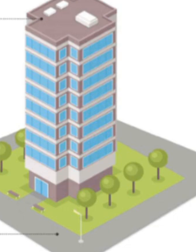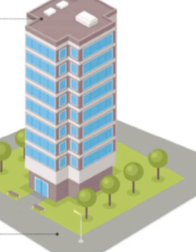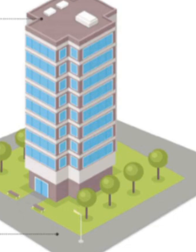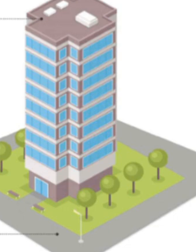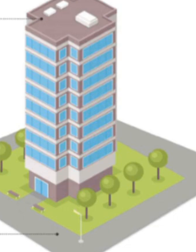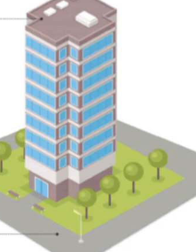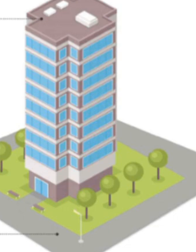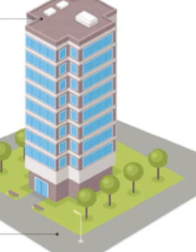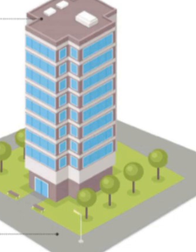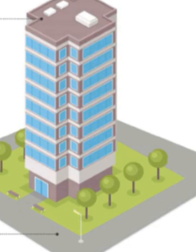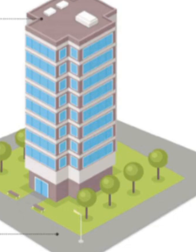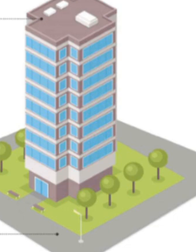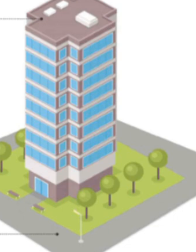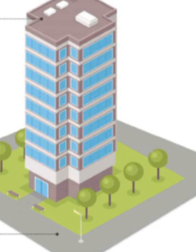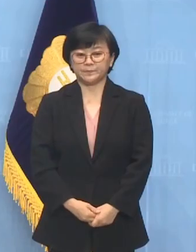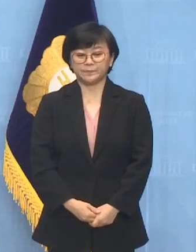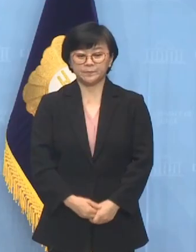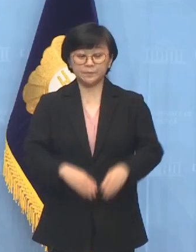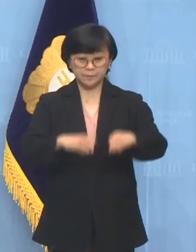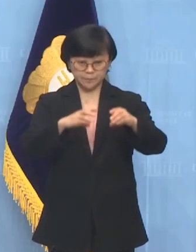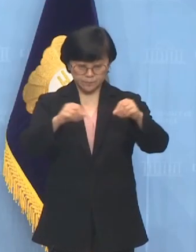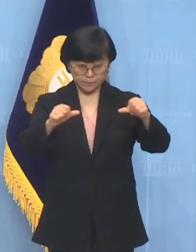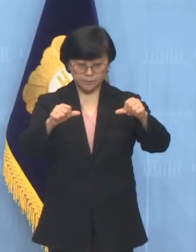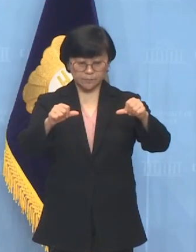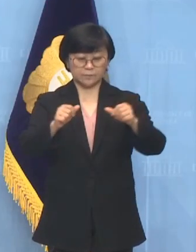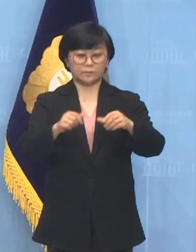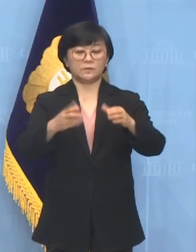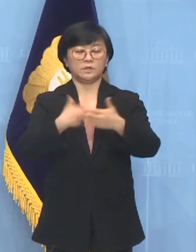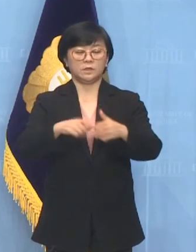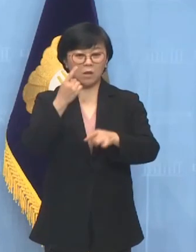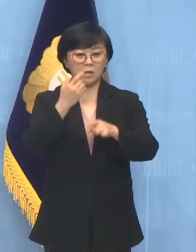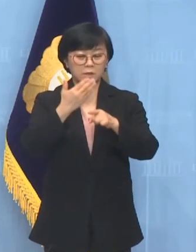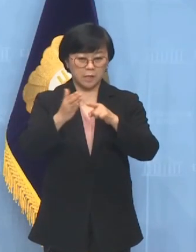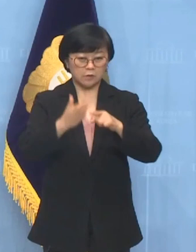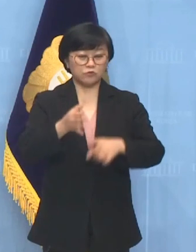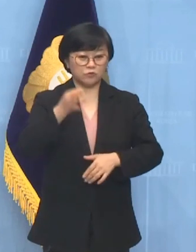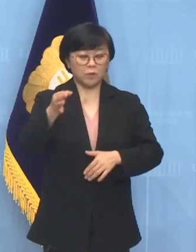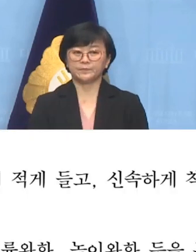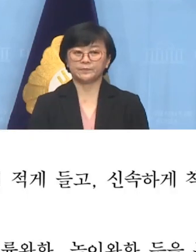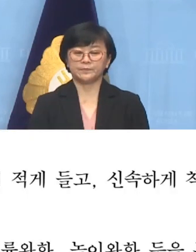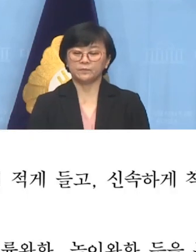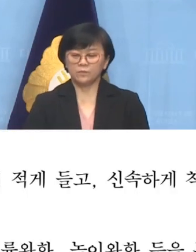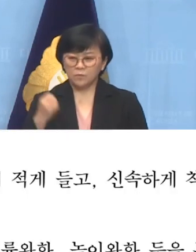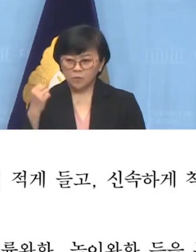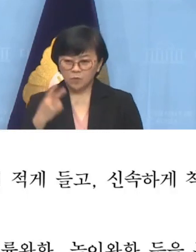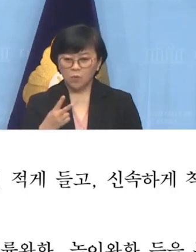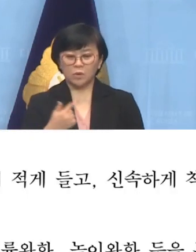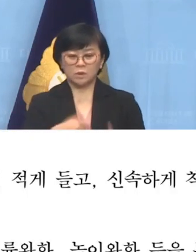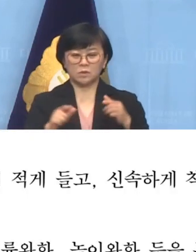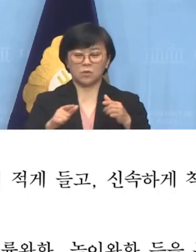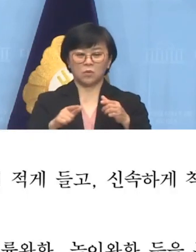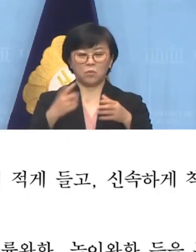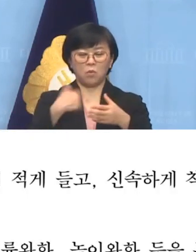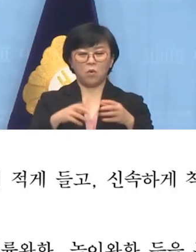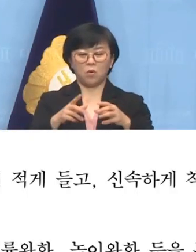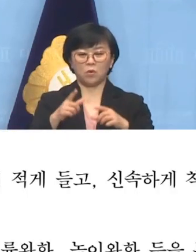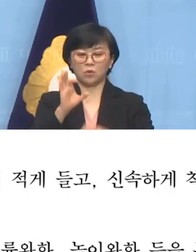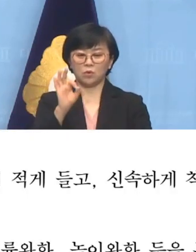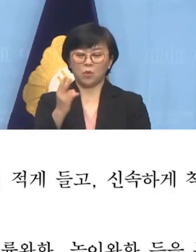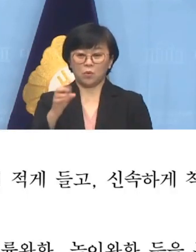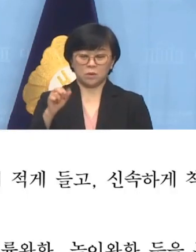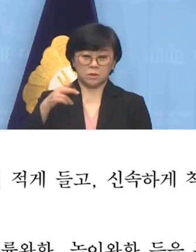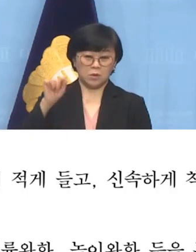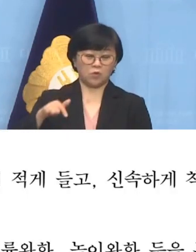없는 서민들께 공급을 하는 겁니다. 토지 임대료를 지급하게 되고요. 그 대신 세제 혜택이 들어가게 됩니다. 거기에 더해서 용도 지역을 상향한다든가